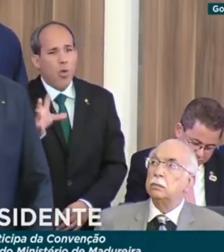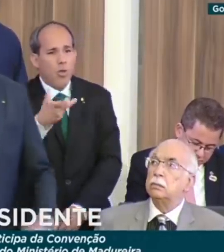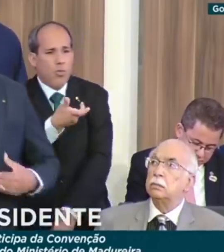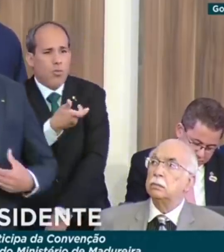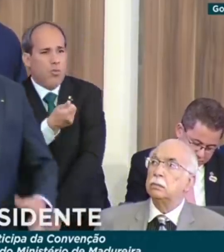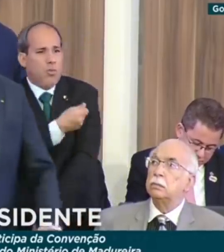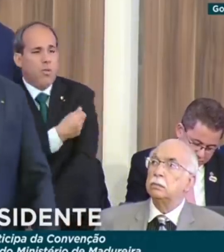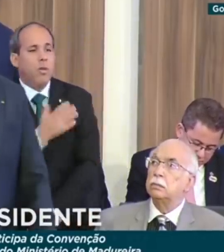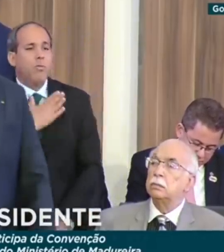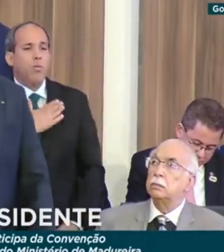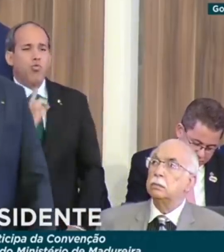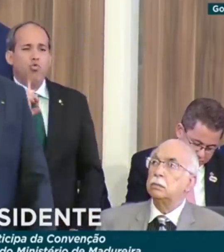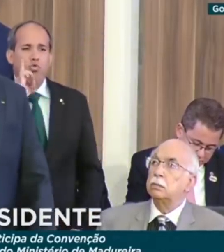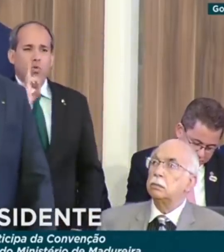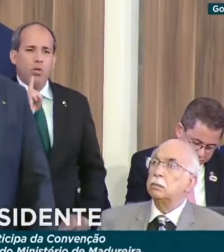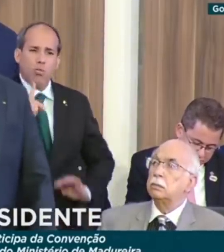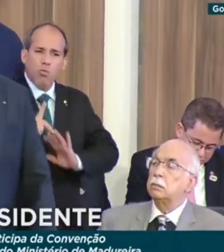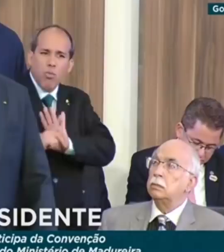É um direito meu.